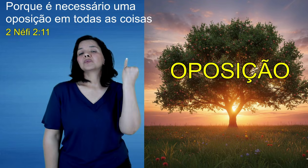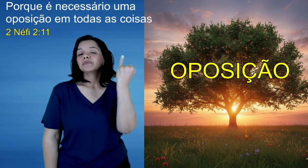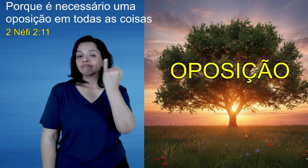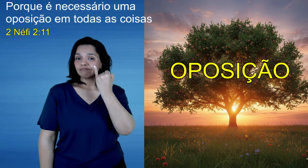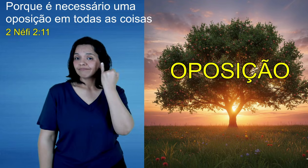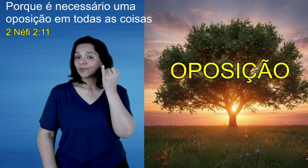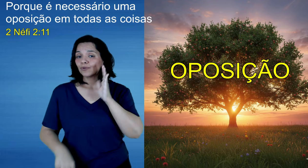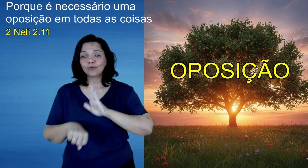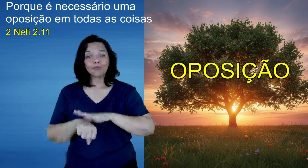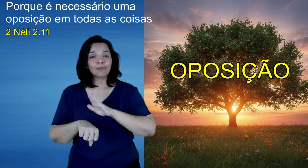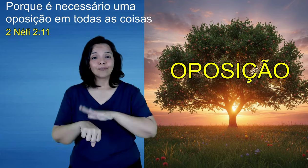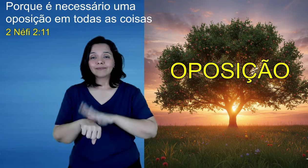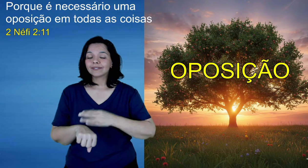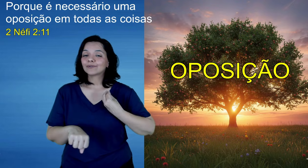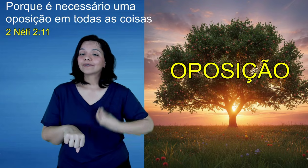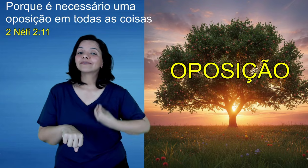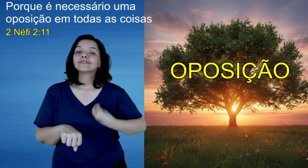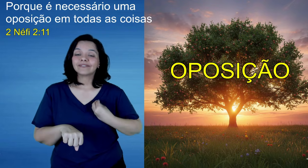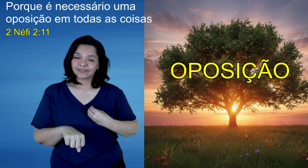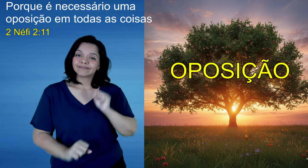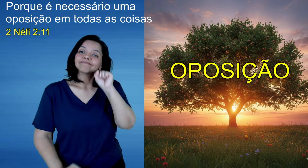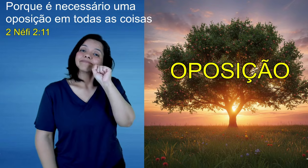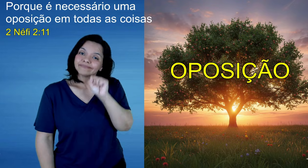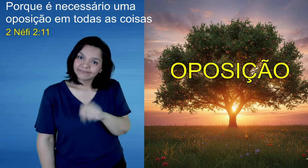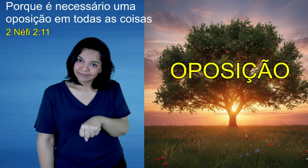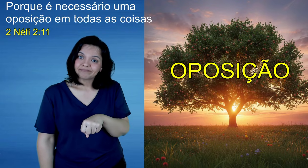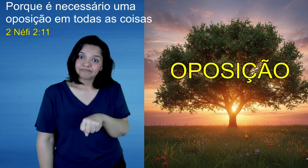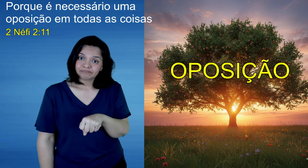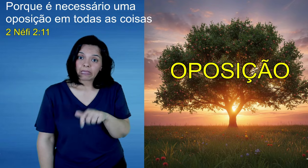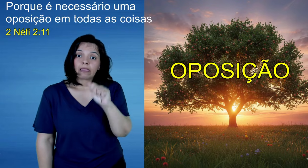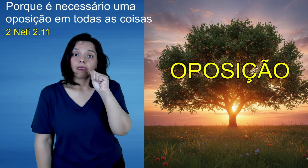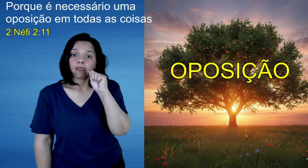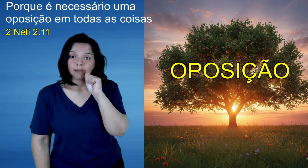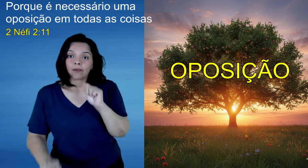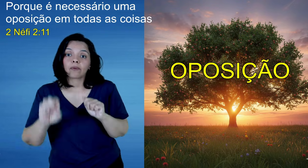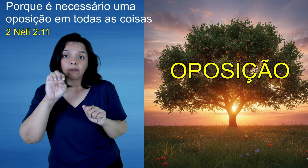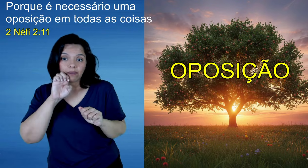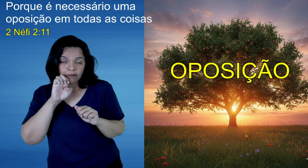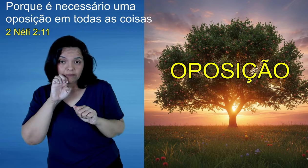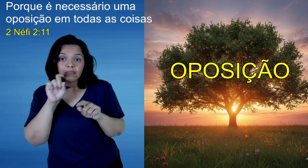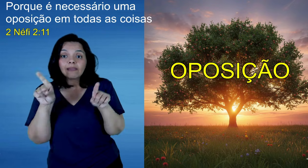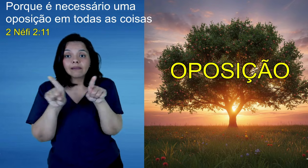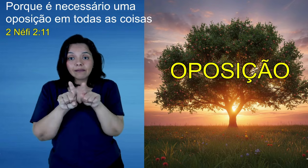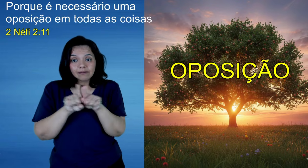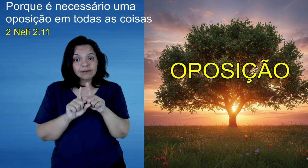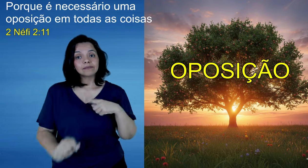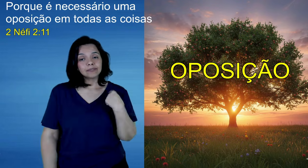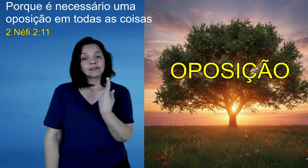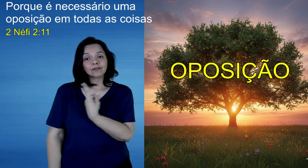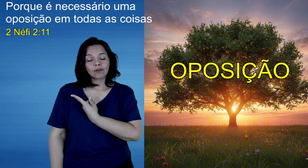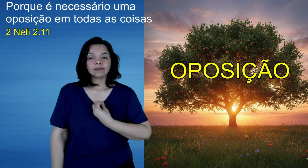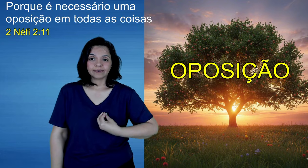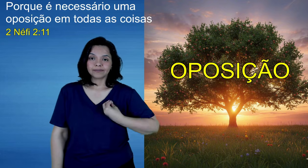oposição ela é importante em nossa vida. Então, Adão e